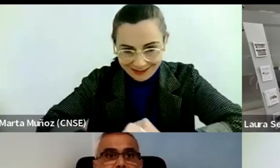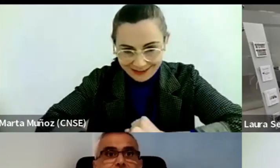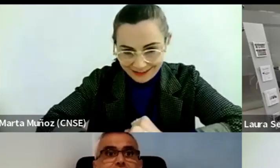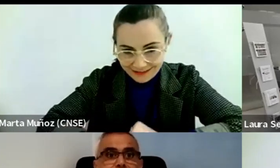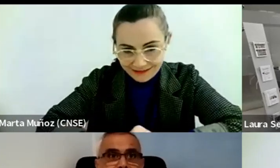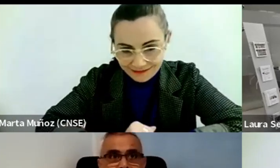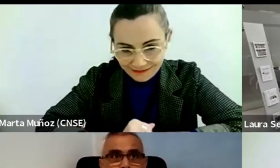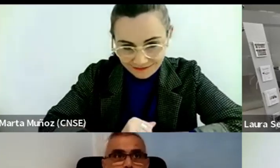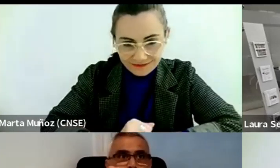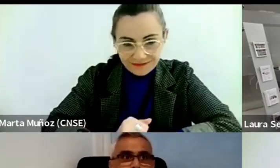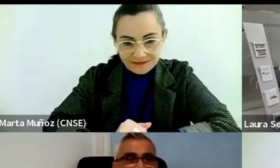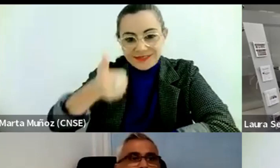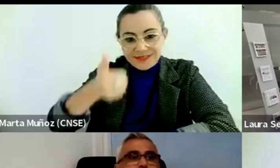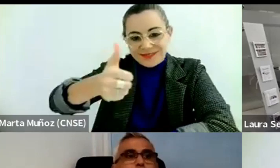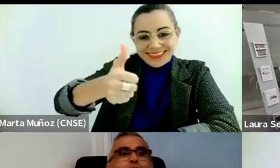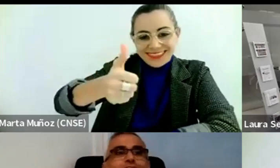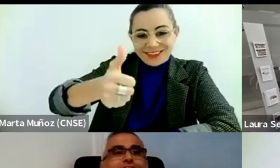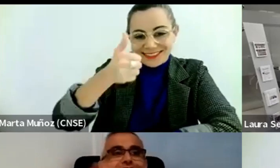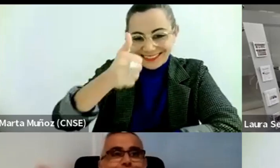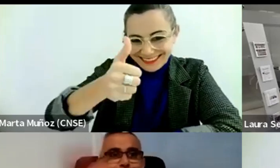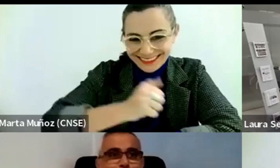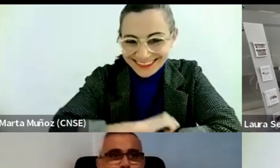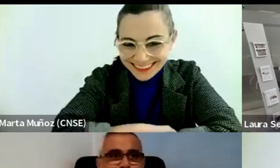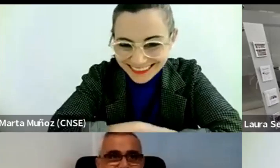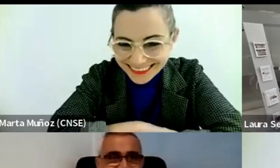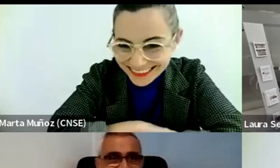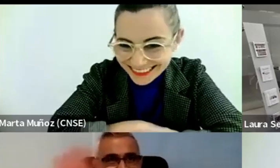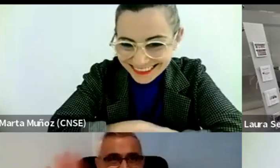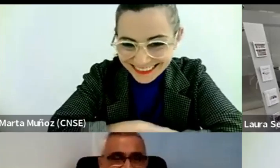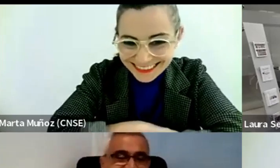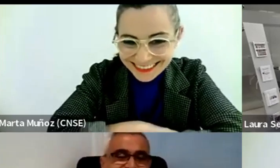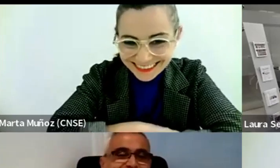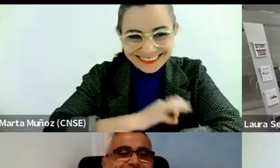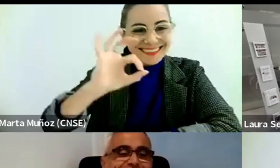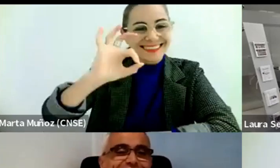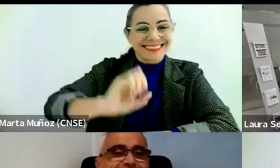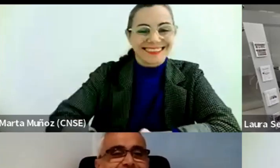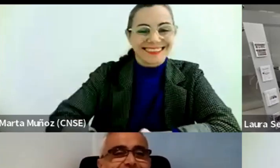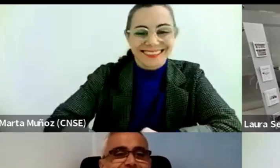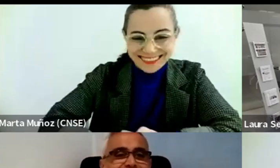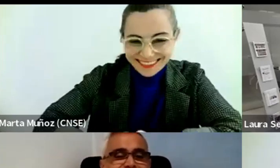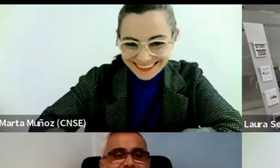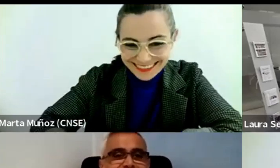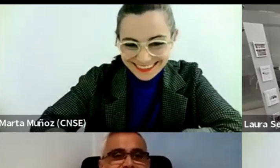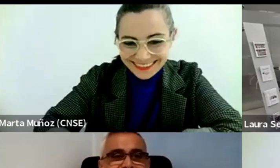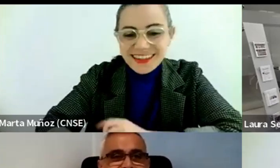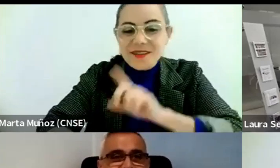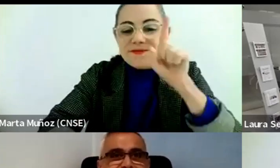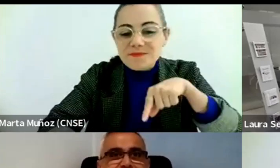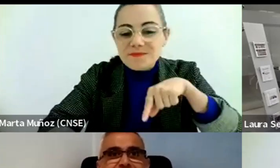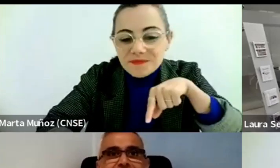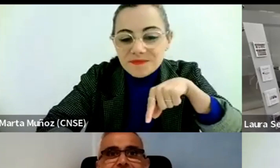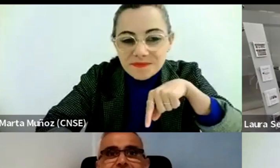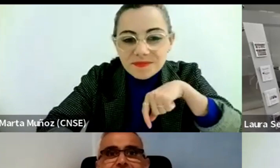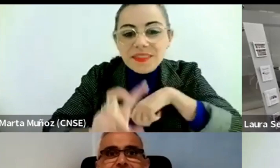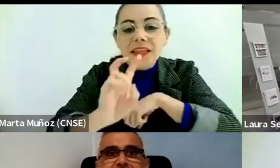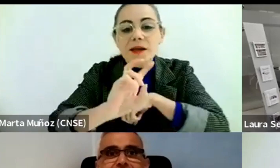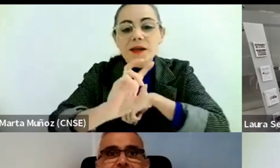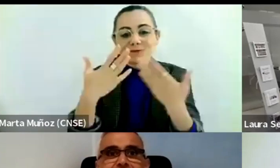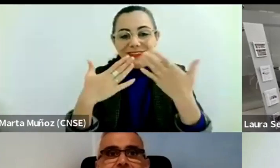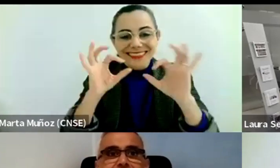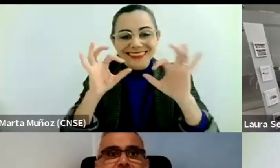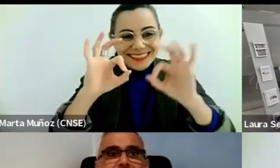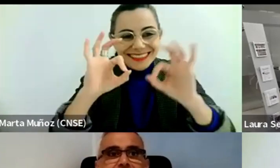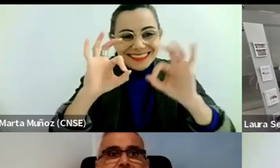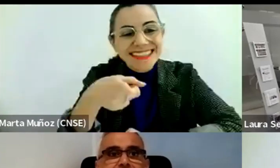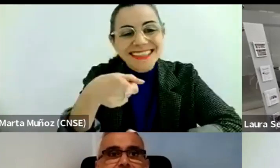lo que se ha explicado hoy durante una hora de formación, pero estaría allí en ese proceso de Canarias, ¿de acuerdo? Genial, muchísimas gracias a todas.